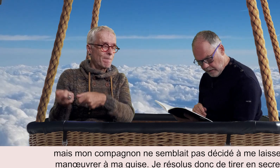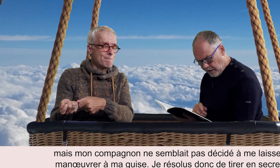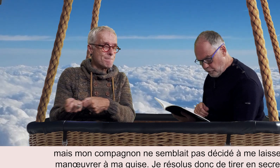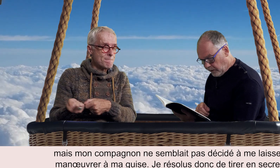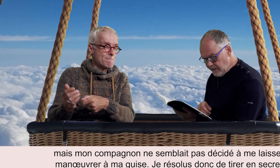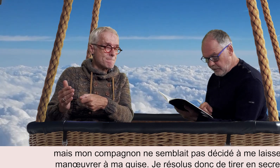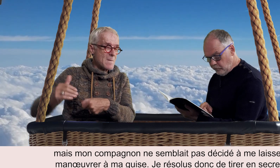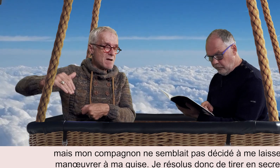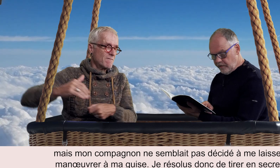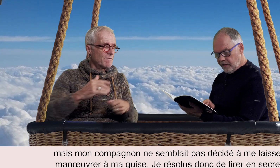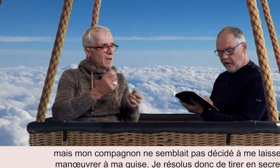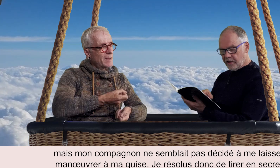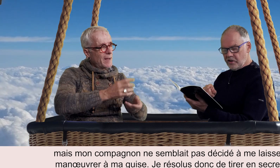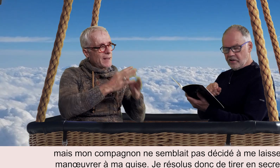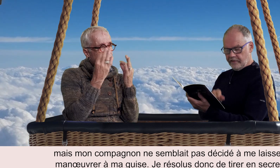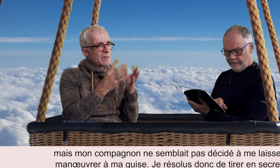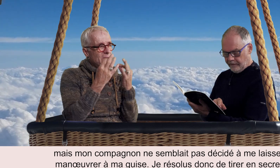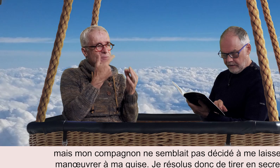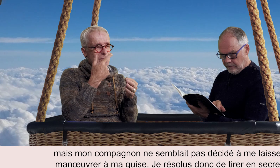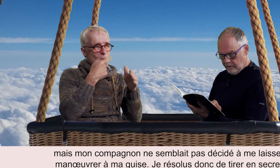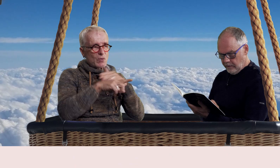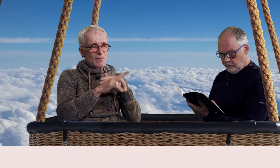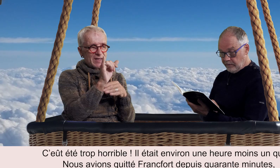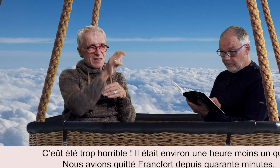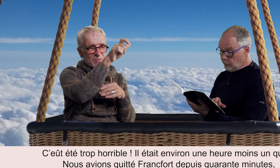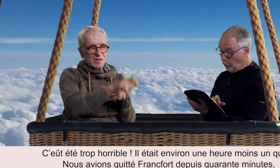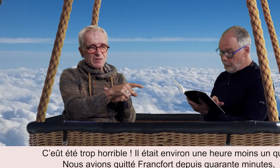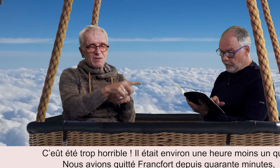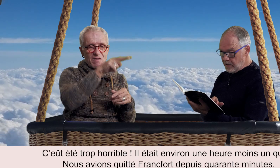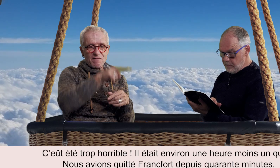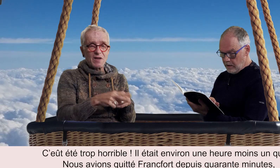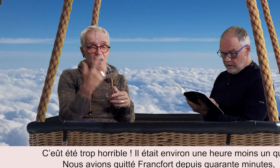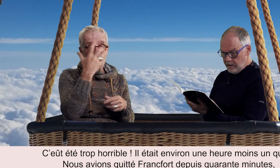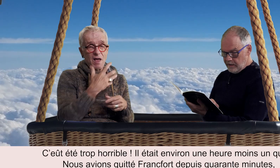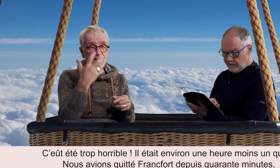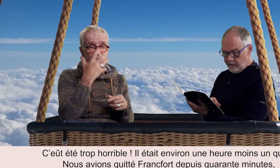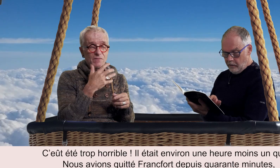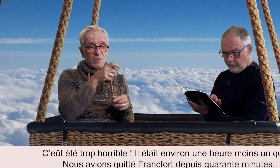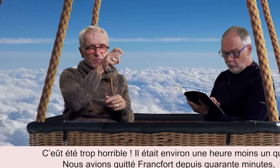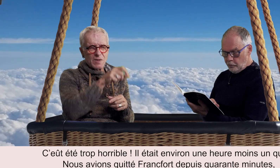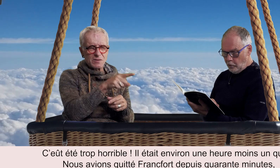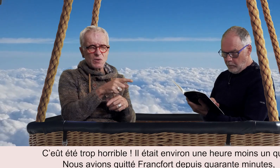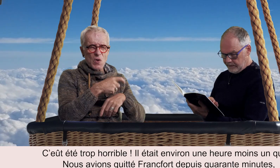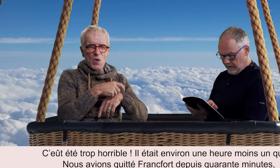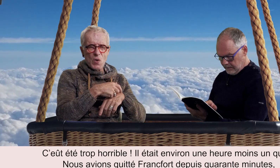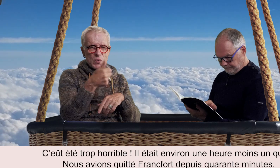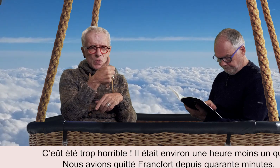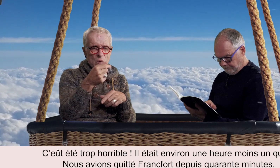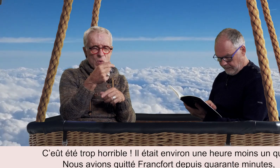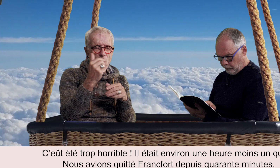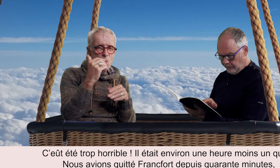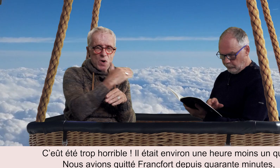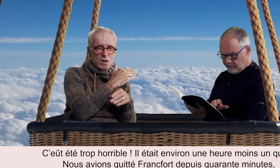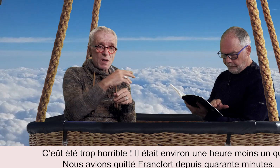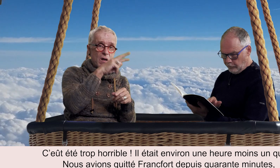car je craignais de deviner à qui j'avais affaire. C'était trop horrible. Il était environ une heure moins un quart.